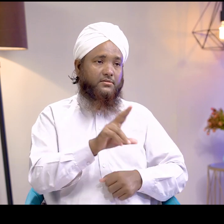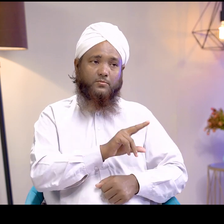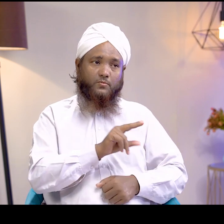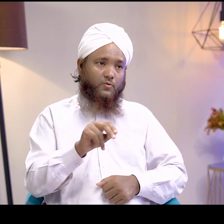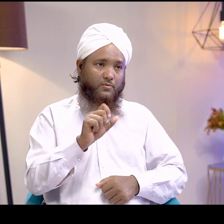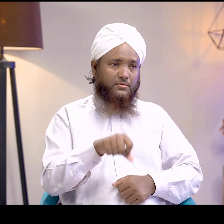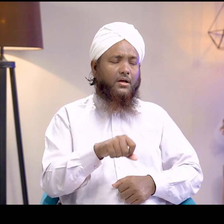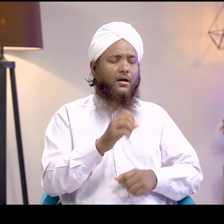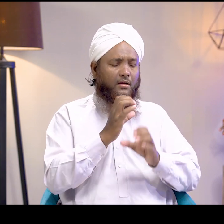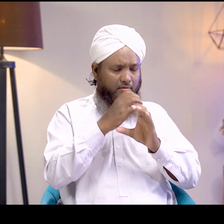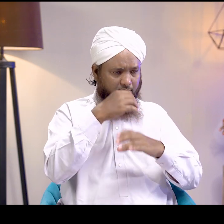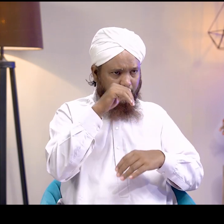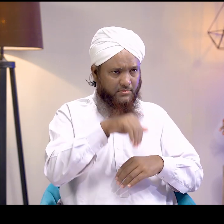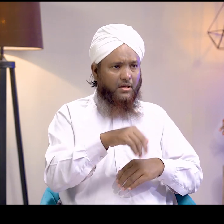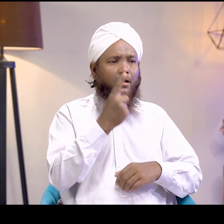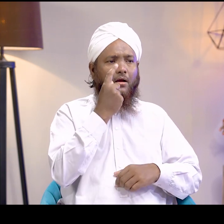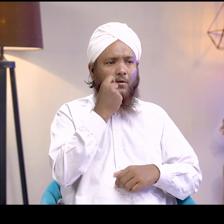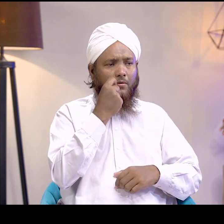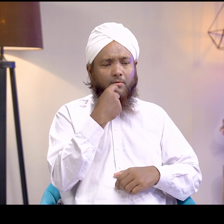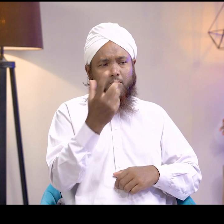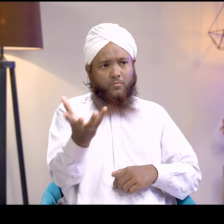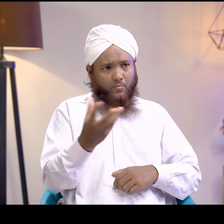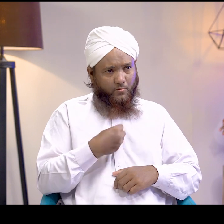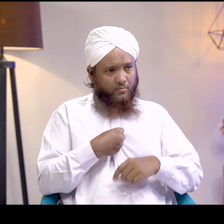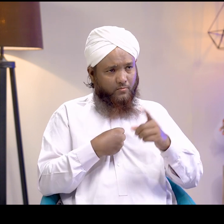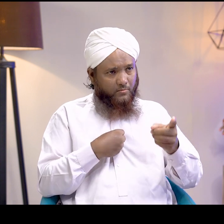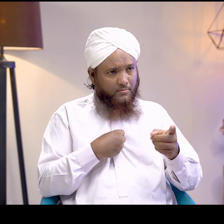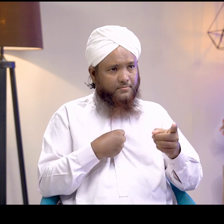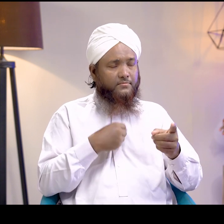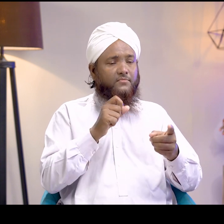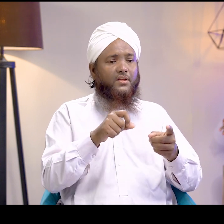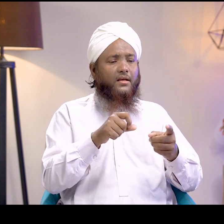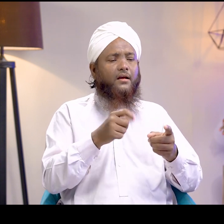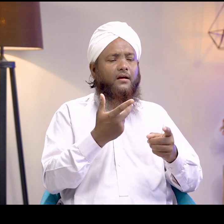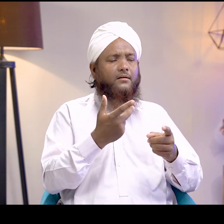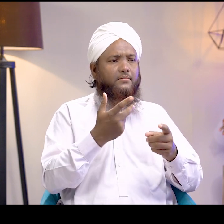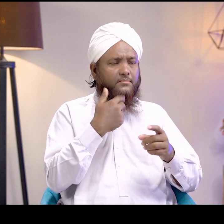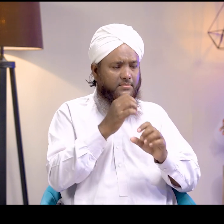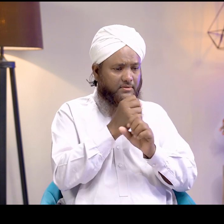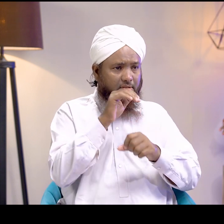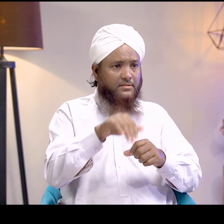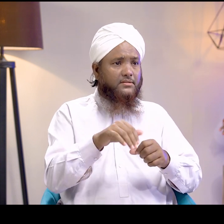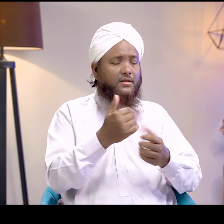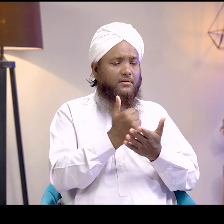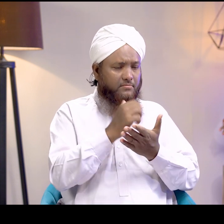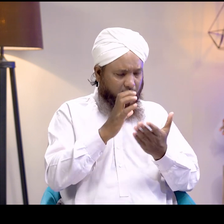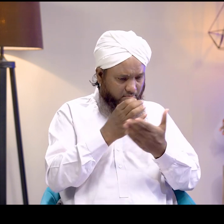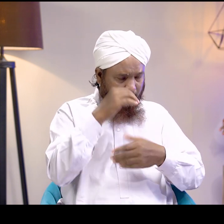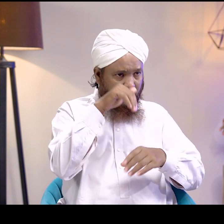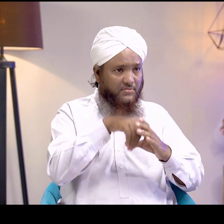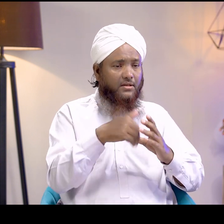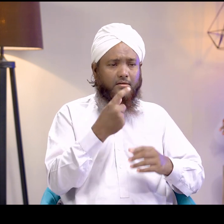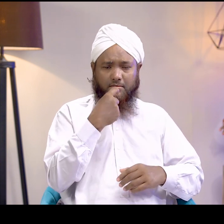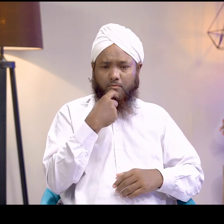अल्ट्रासाउंड जो है वो करवाया डॉक्टर की रिकमेंडेशन के ऊपर नॉर्मल जो है वो चेकअप वगैरह के लिए उसमें किसी ने यह मालूम कर